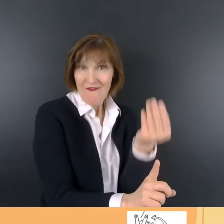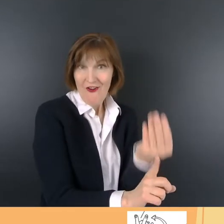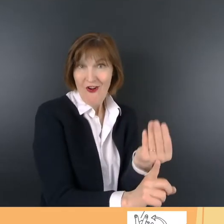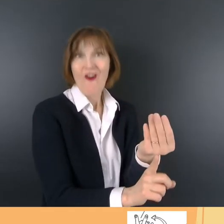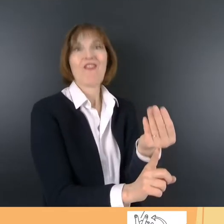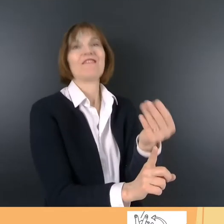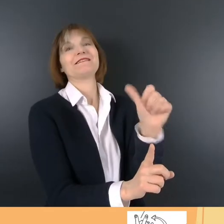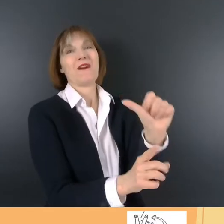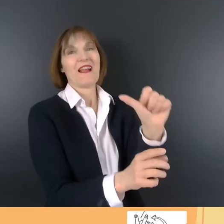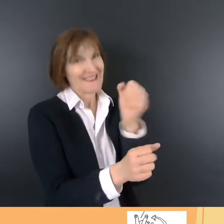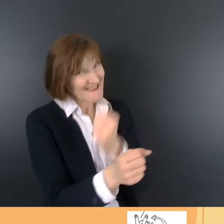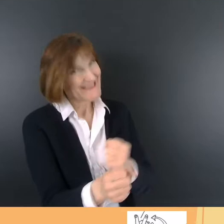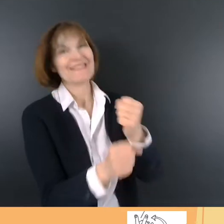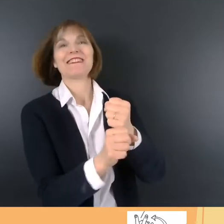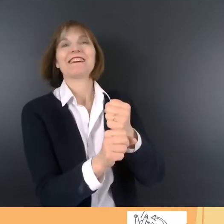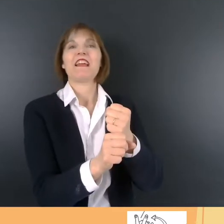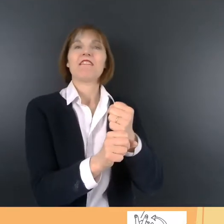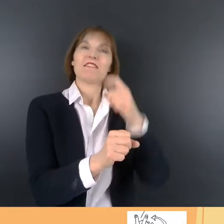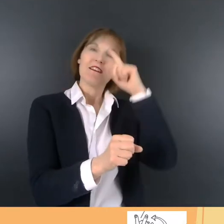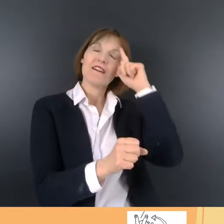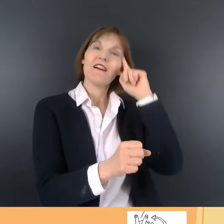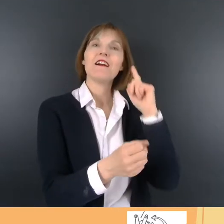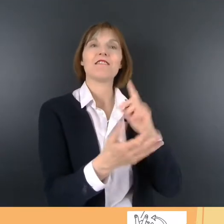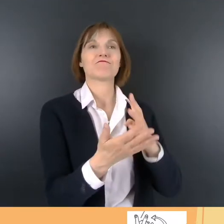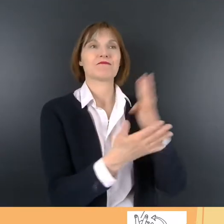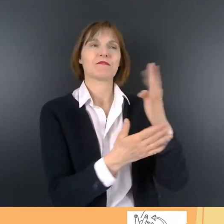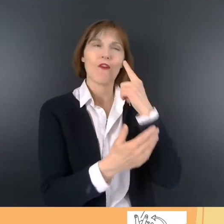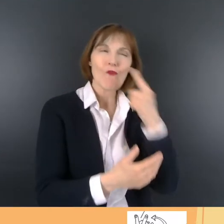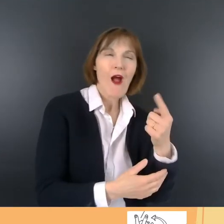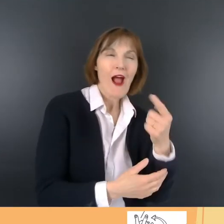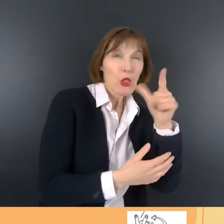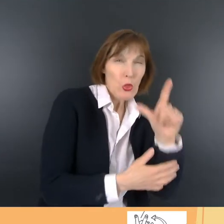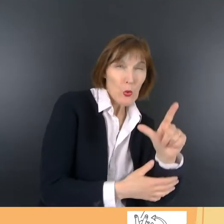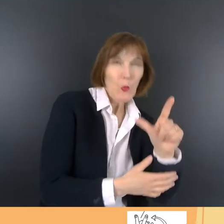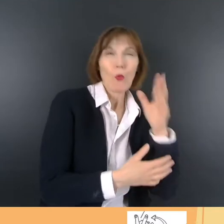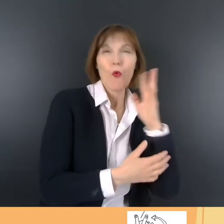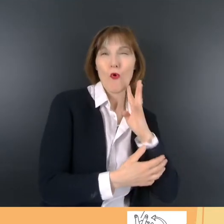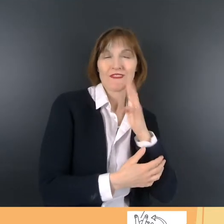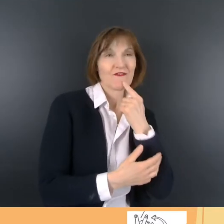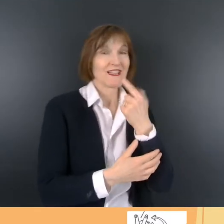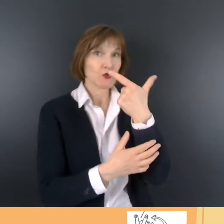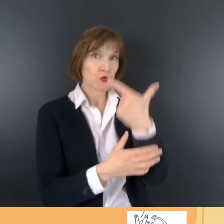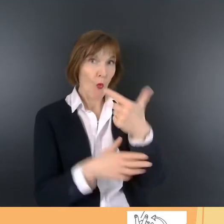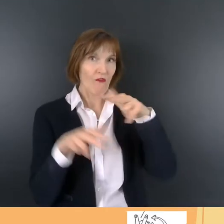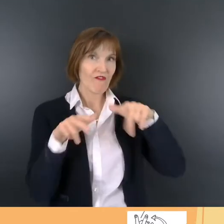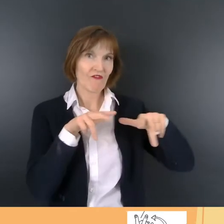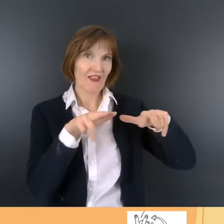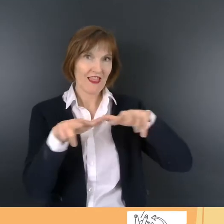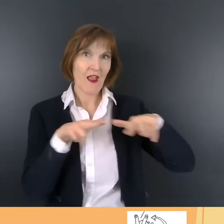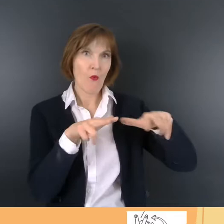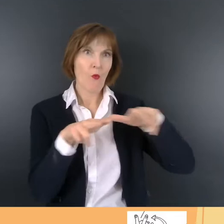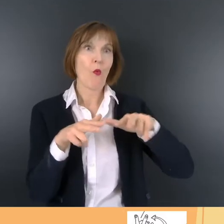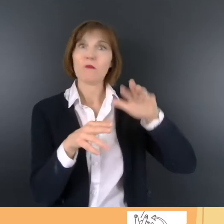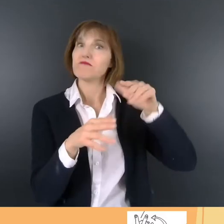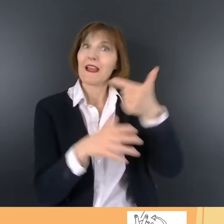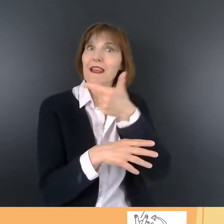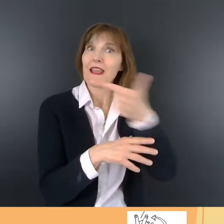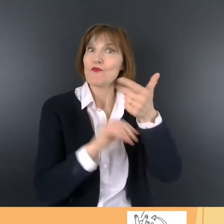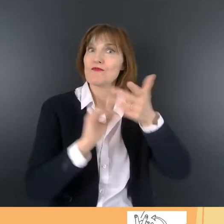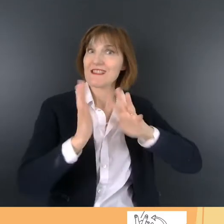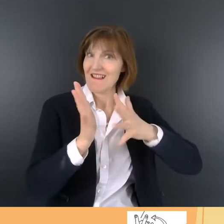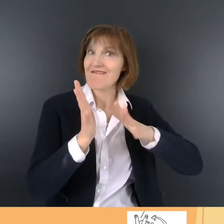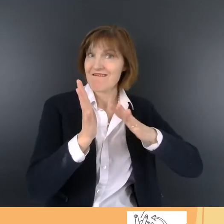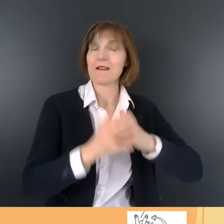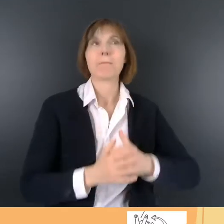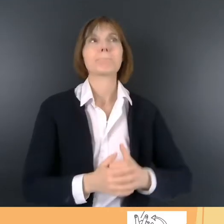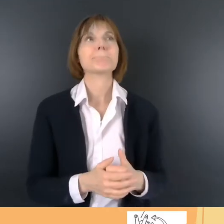a deux conférences, ça veut dire qu y a deux capsules vidéo, une qui sont en langue des signes. Et donc, c'est vraiment le